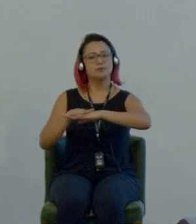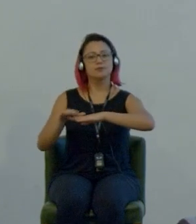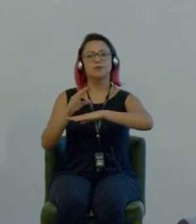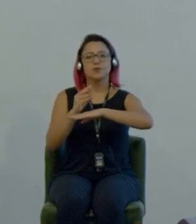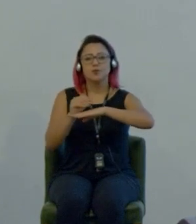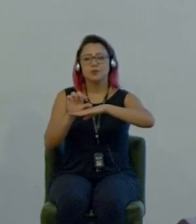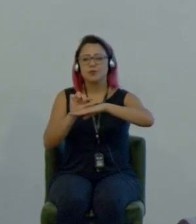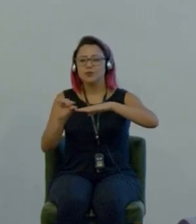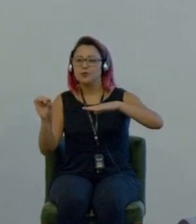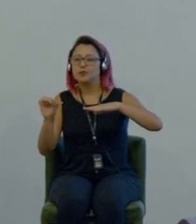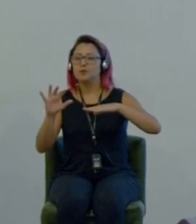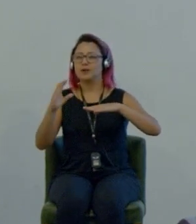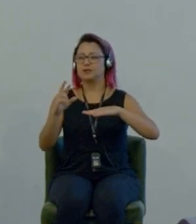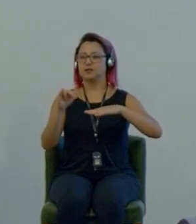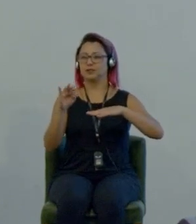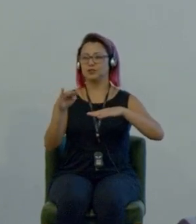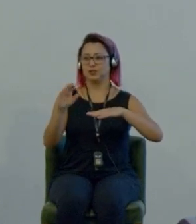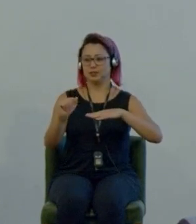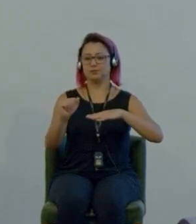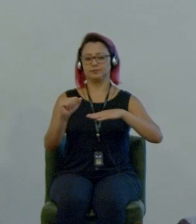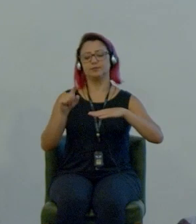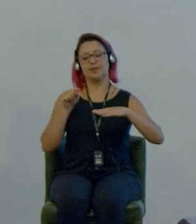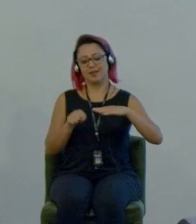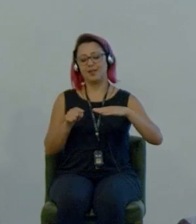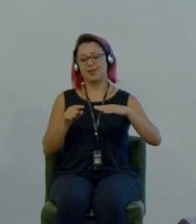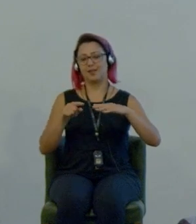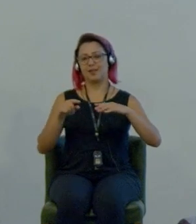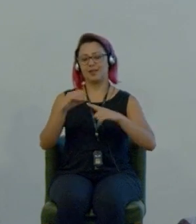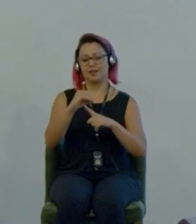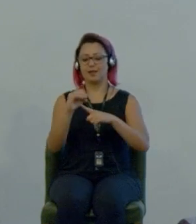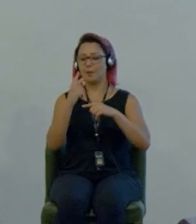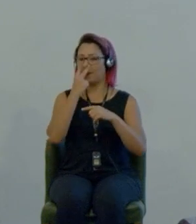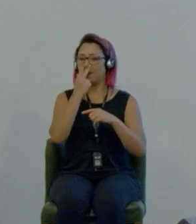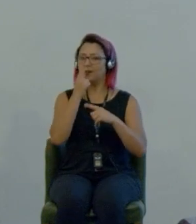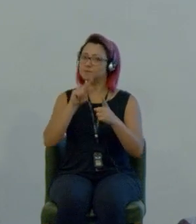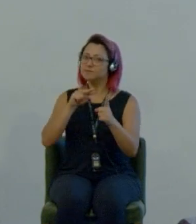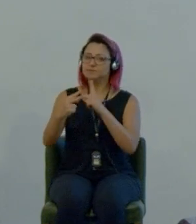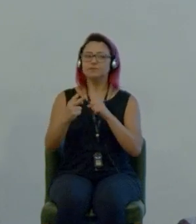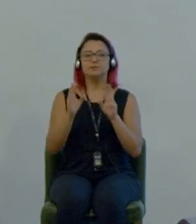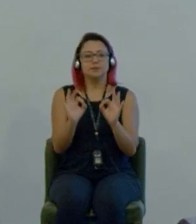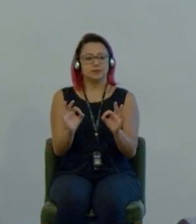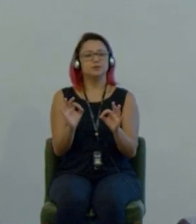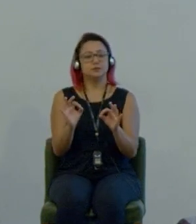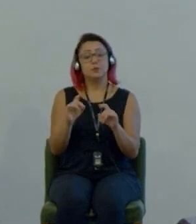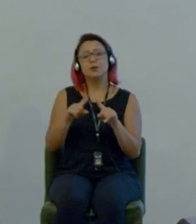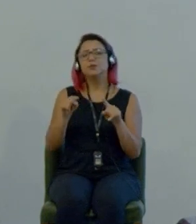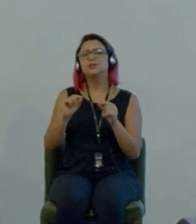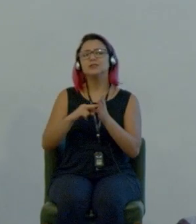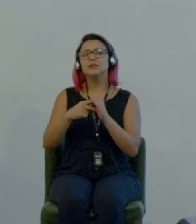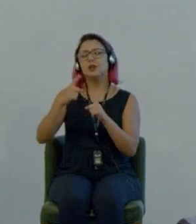critique. C'est une espèce d'anamorphose en optique. Hein. Une anamorphose, c'est une espèce de